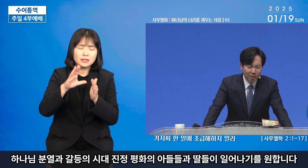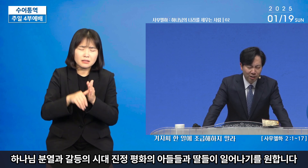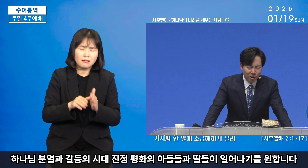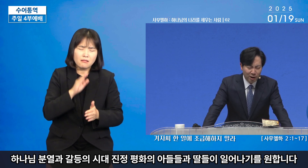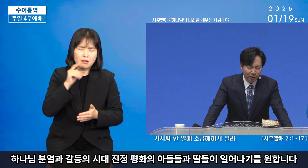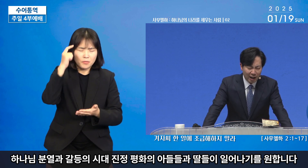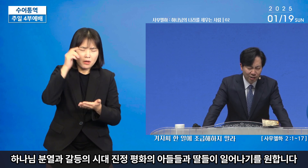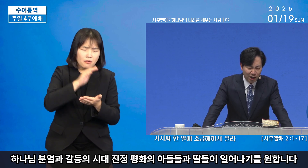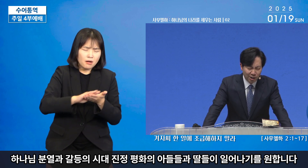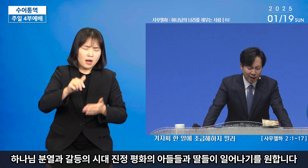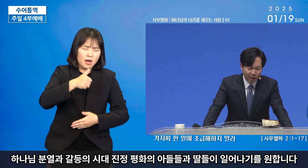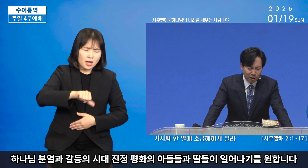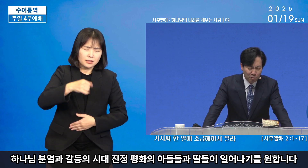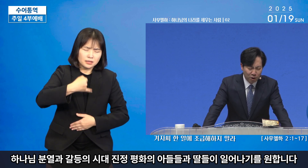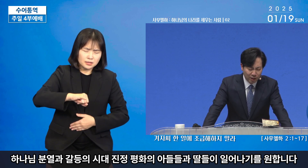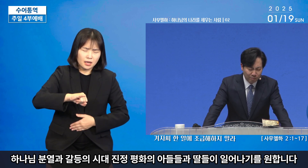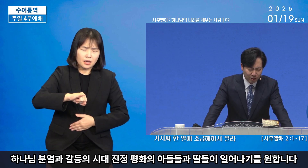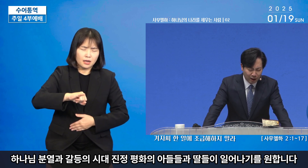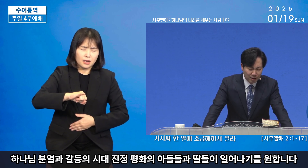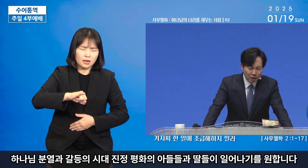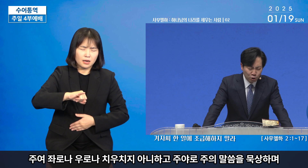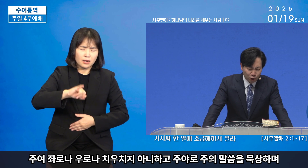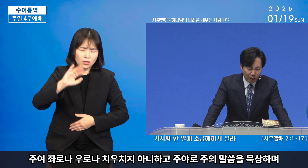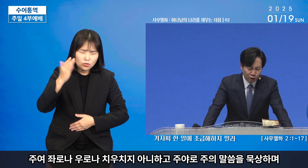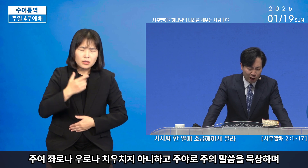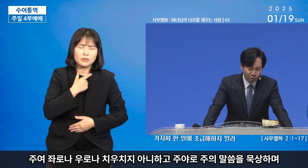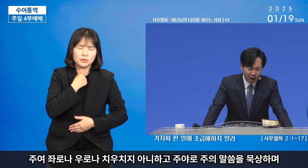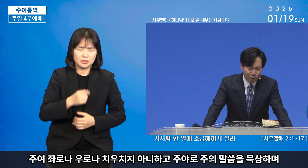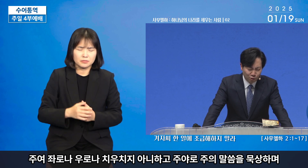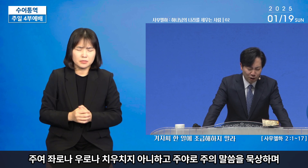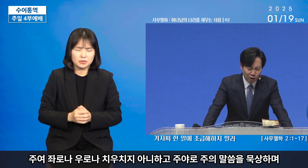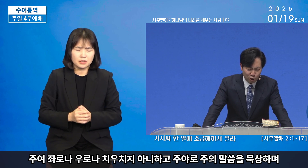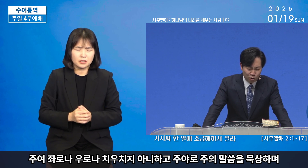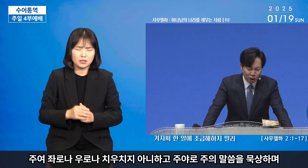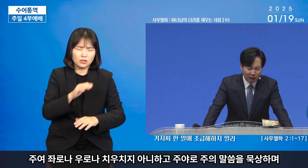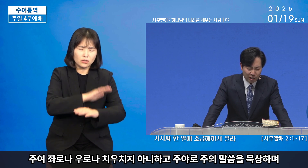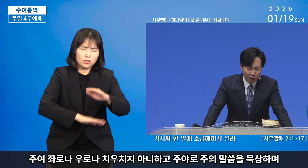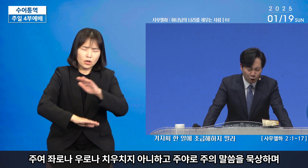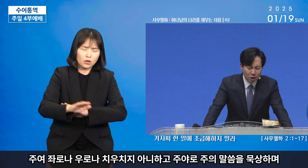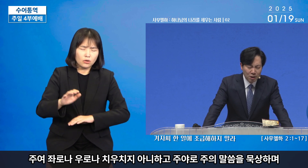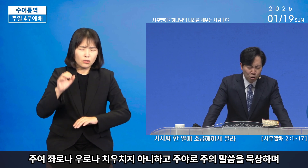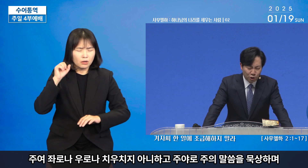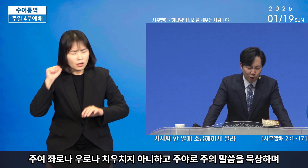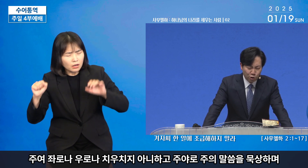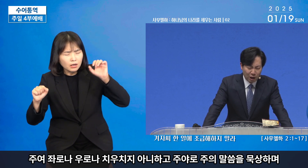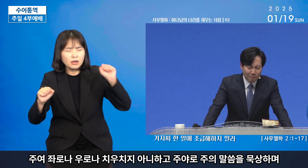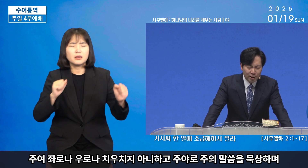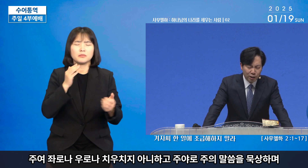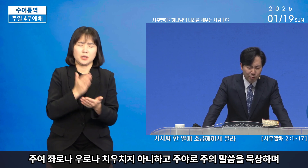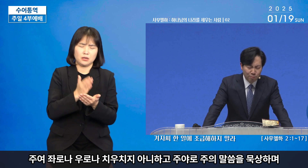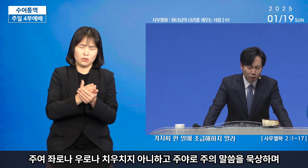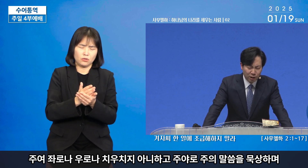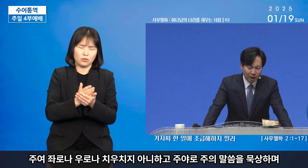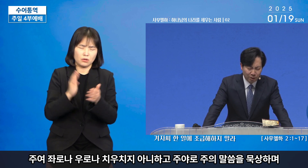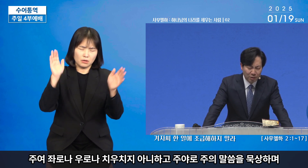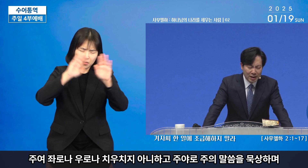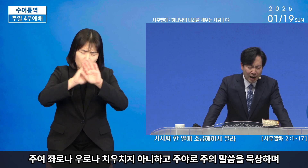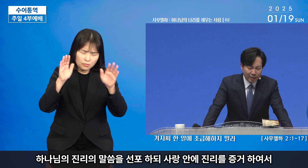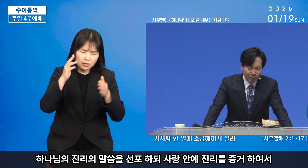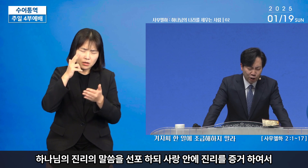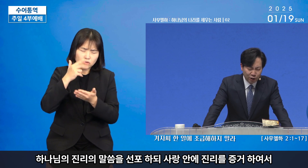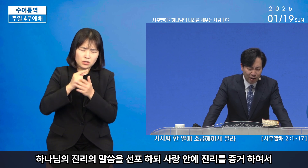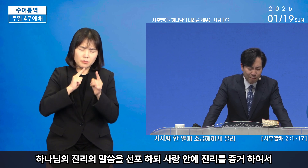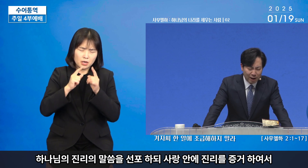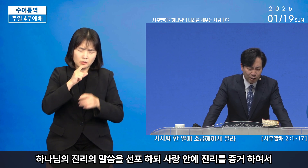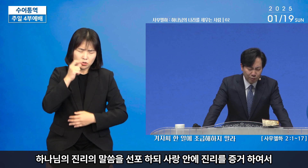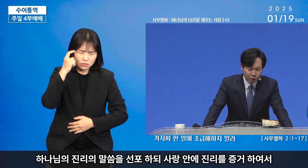평화의 아들들과 딸들이 일어나기를 원합니다. 주여, 좌로나 우로나 치우치지 아니하고 주여로 주의 말씀을 묵상하며